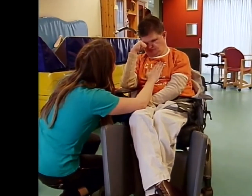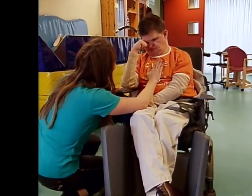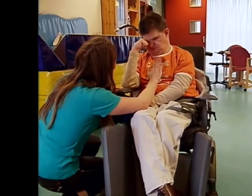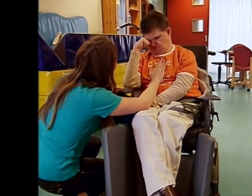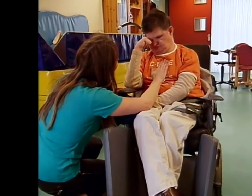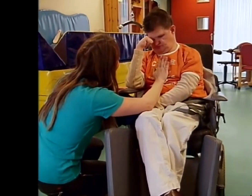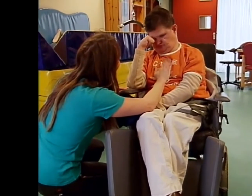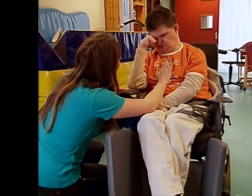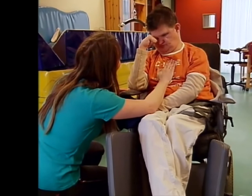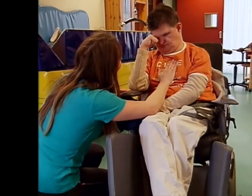in zijn eigen wereld.